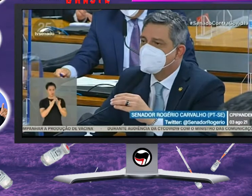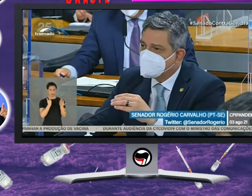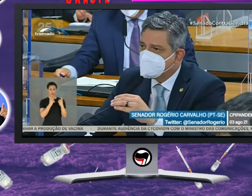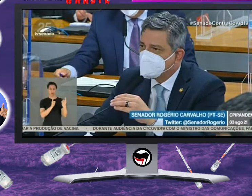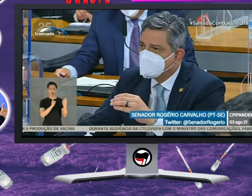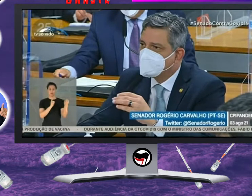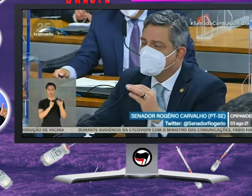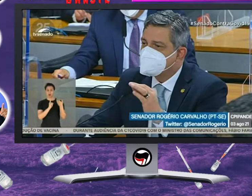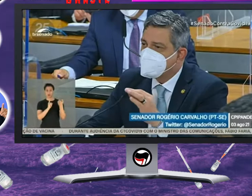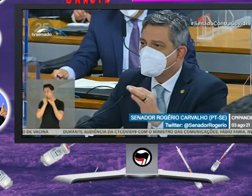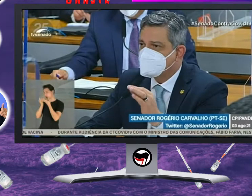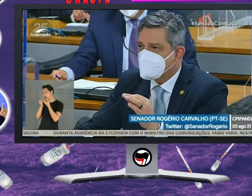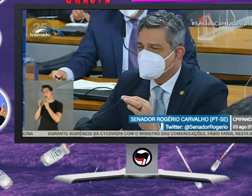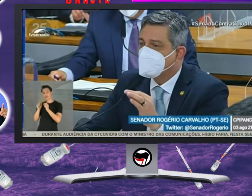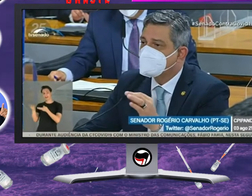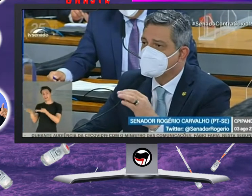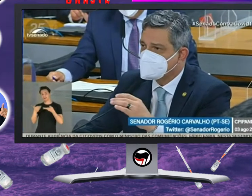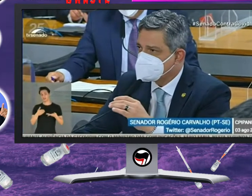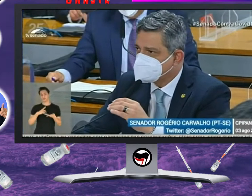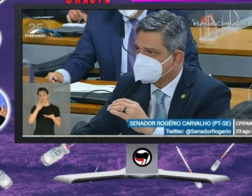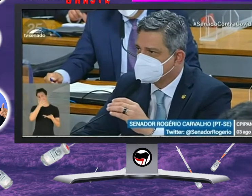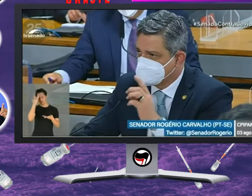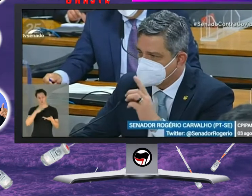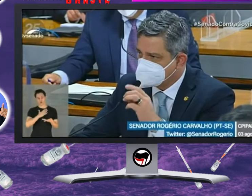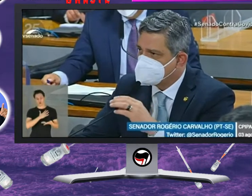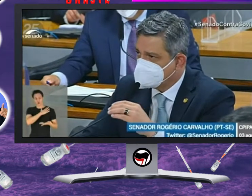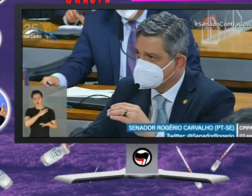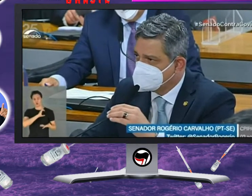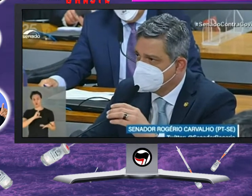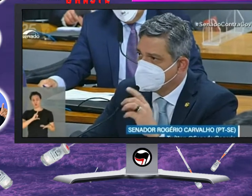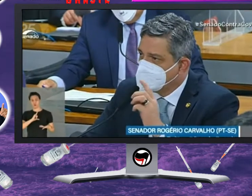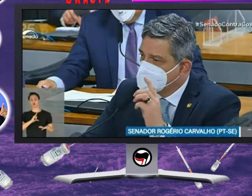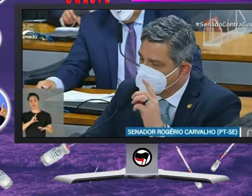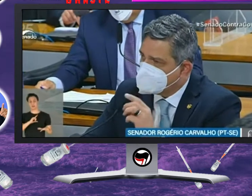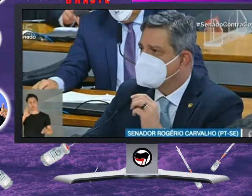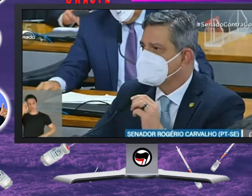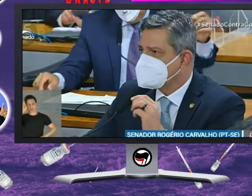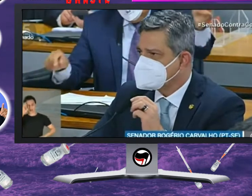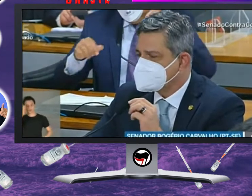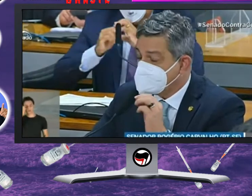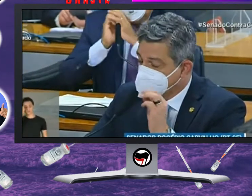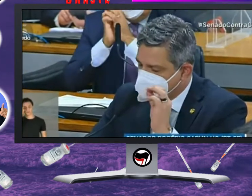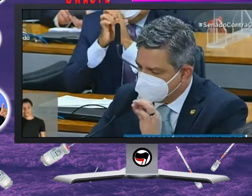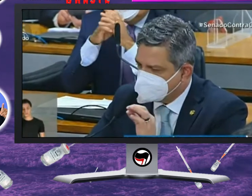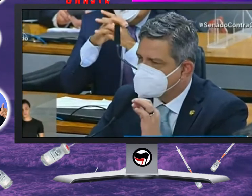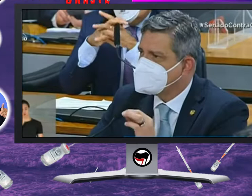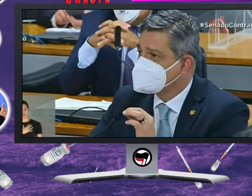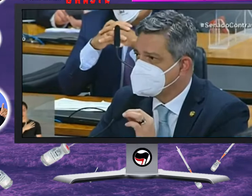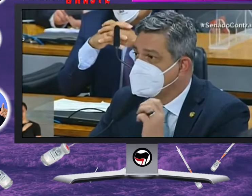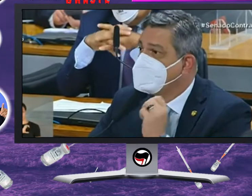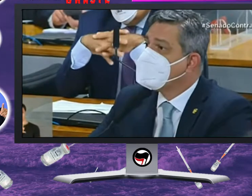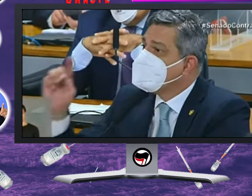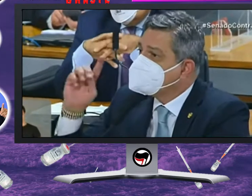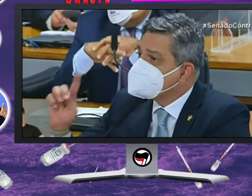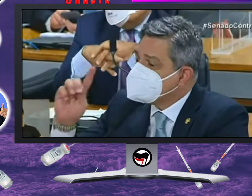recebeu um oficial do Exército, um coronel do Exército, presta atenção, senhor relator, um coronel do Exército, da Reserva, com um oficial da